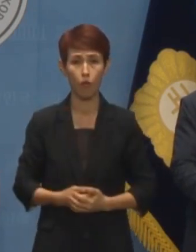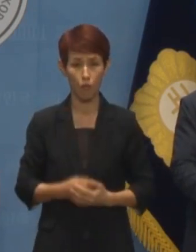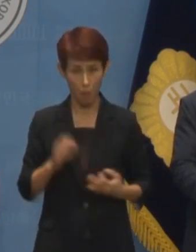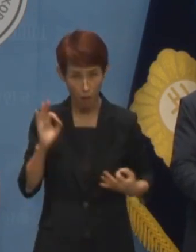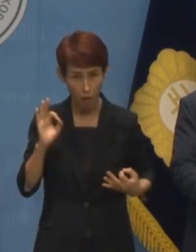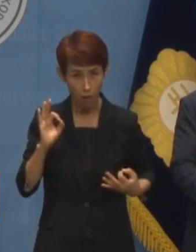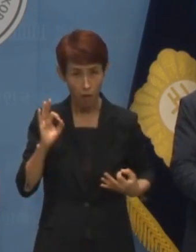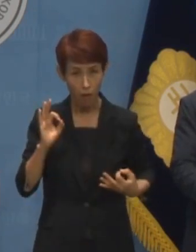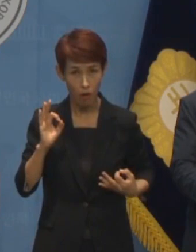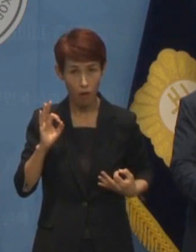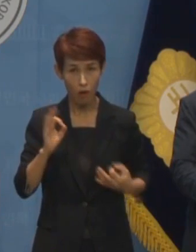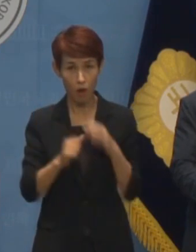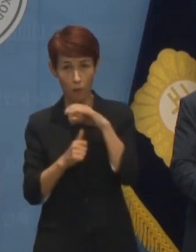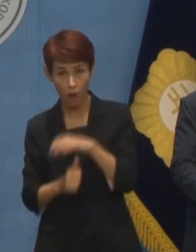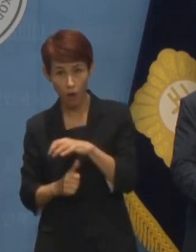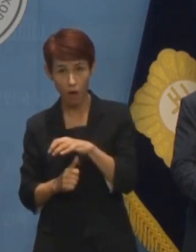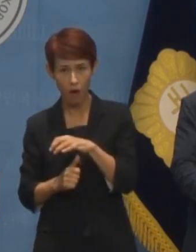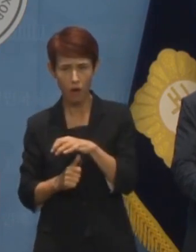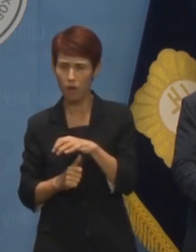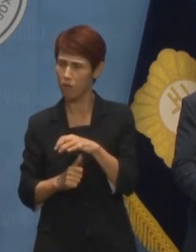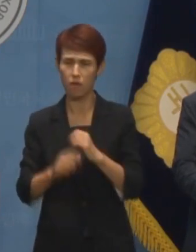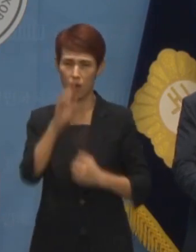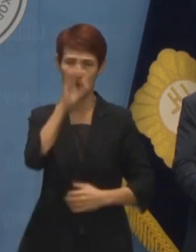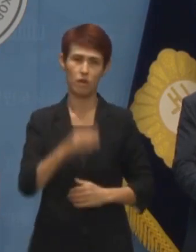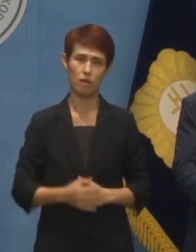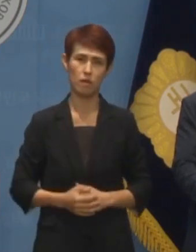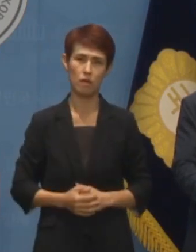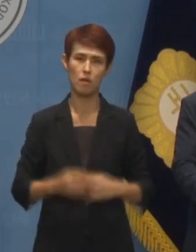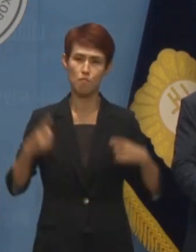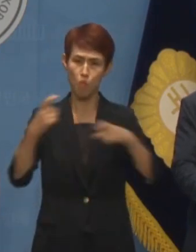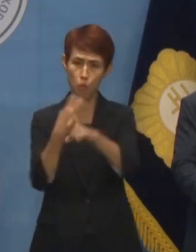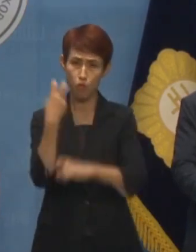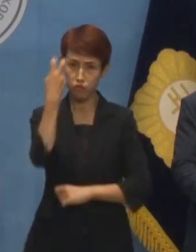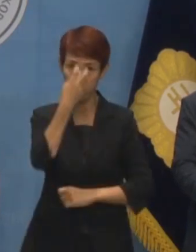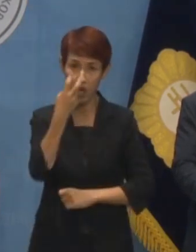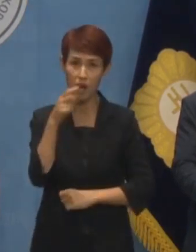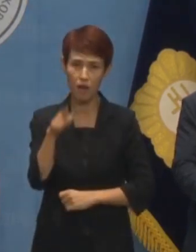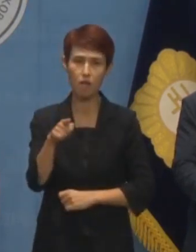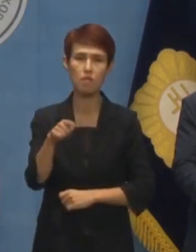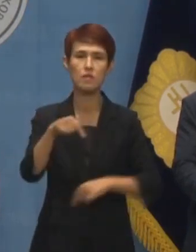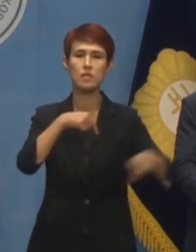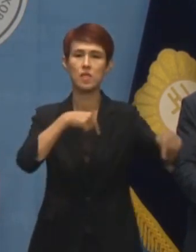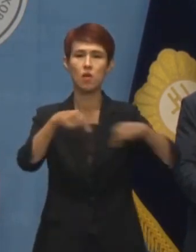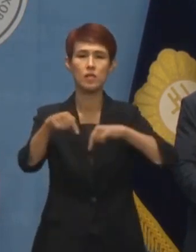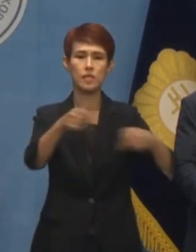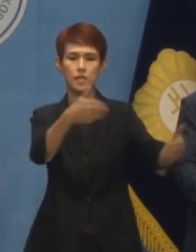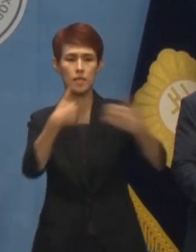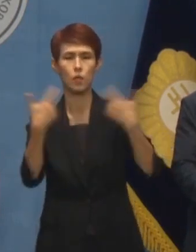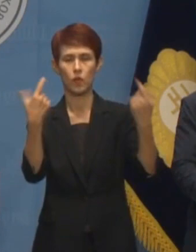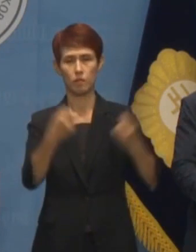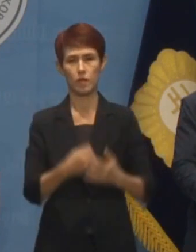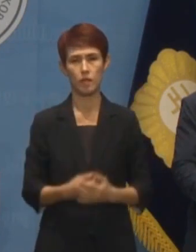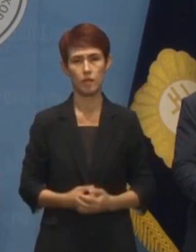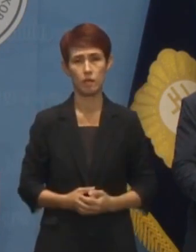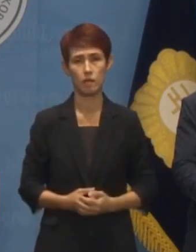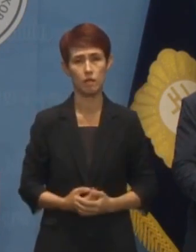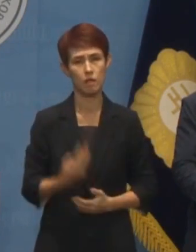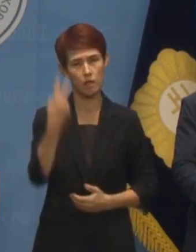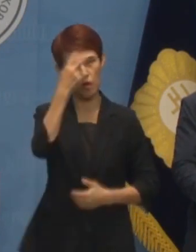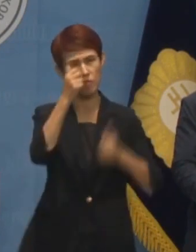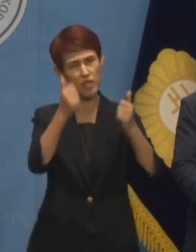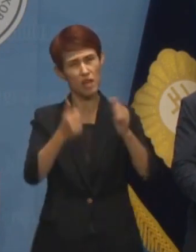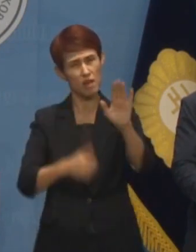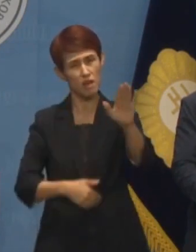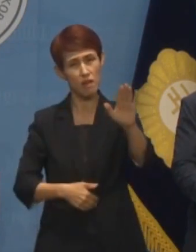한다는 소리니까 결론을 정해놓고 하는 보복 수사는 수사가 아니라 정치 입입니다 검찰은